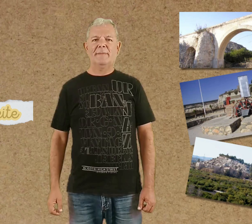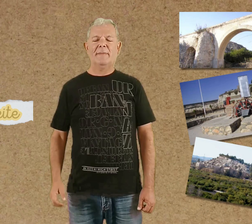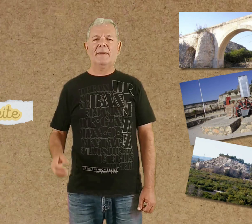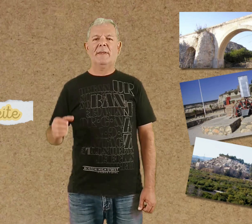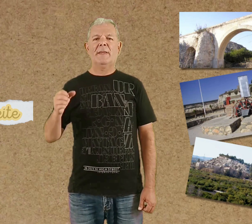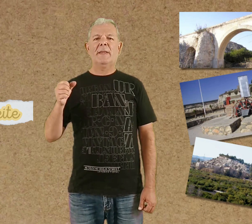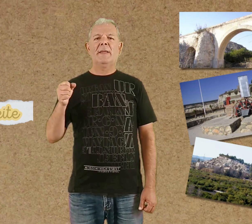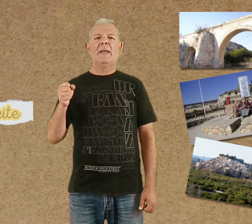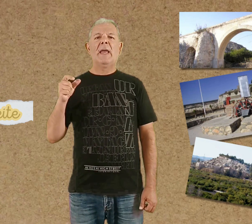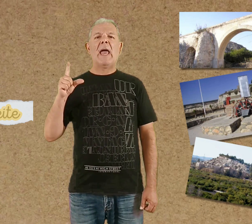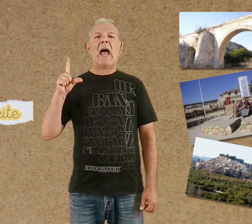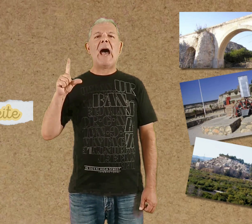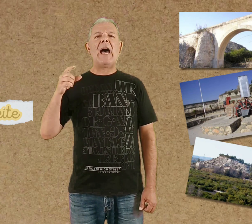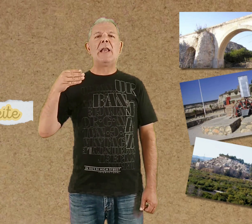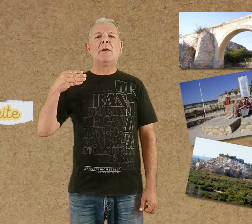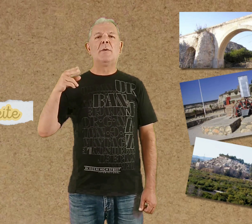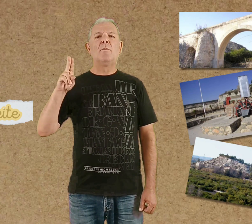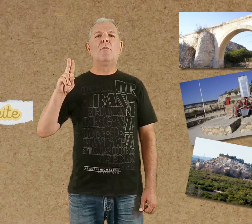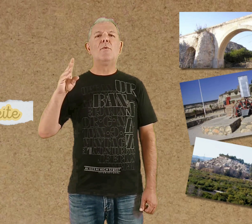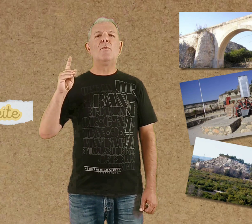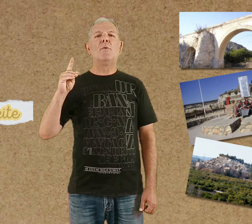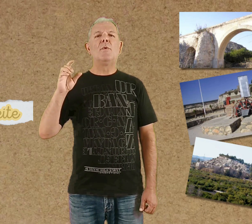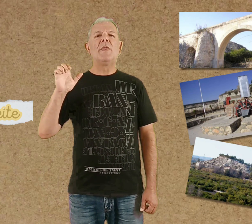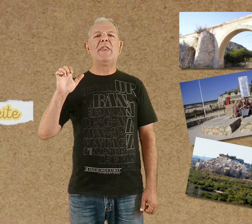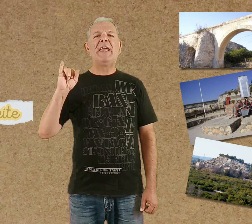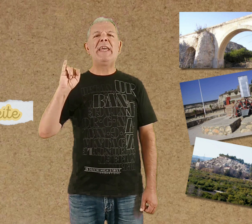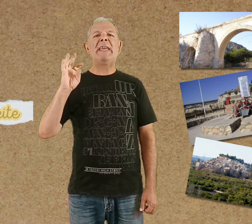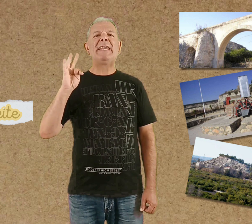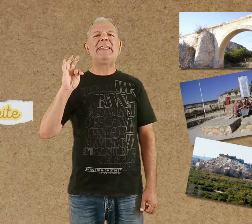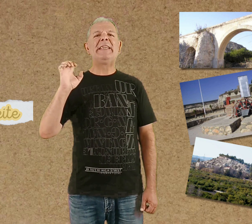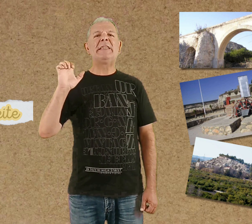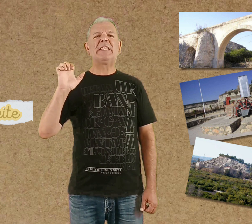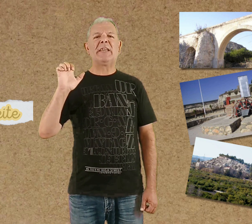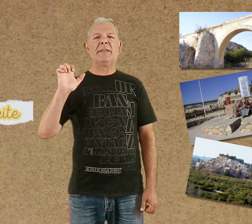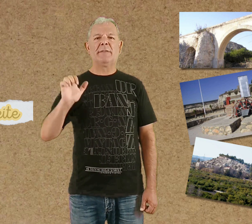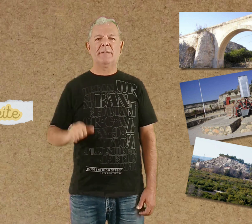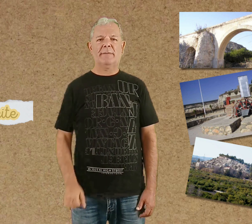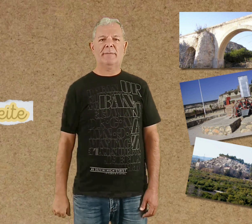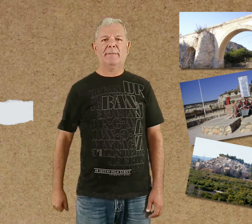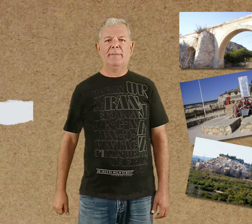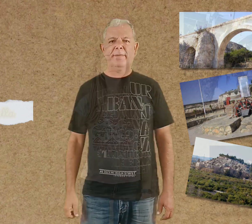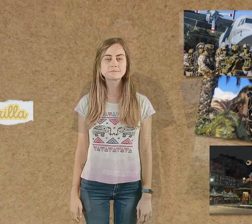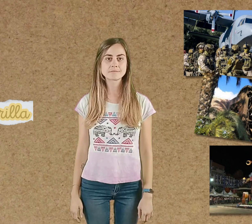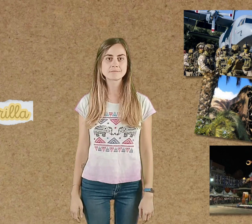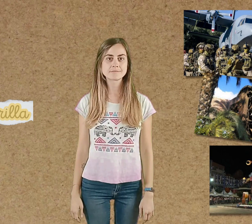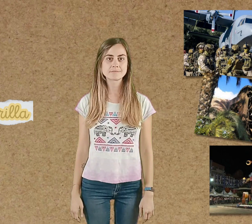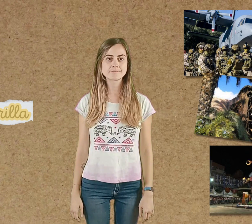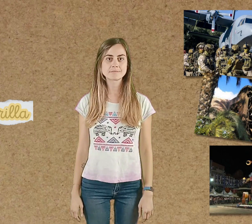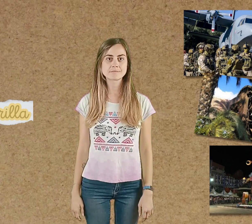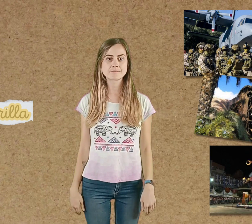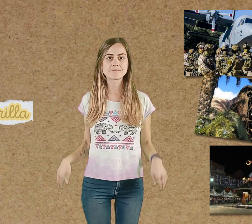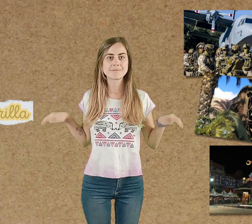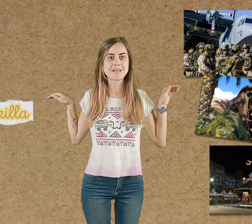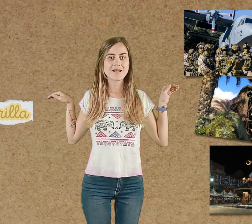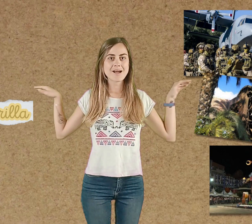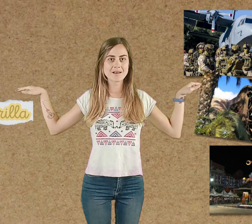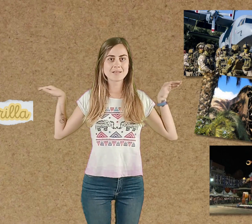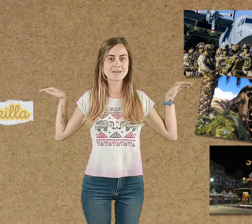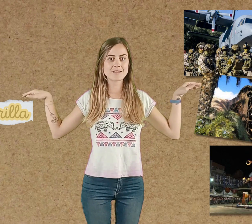solo un rato de aquí, es donde nace la luz y el mar se queda a vivir. Conozco un sitio en